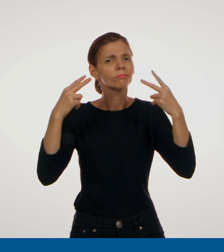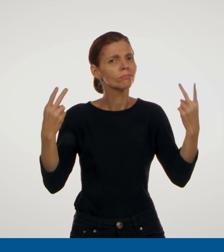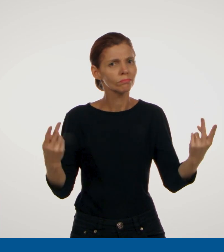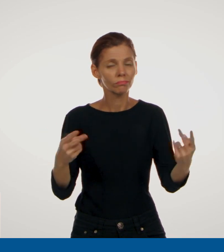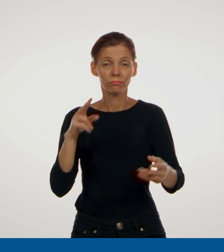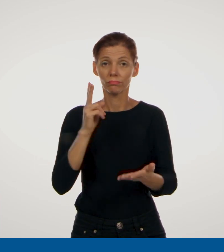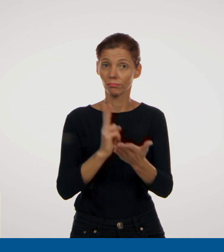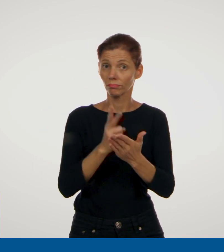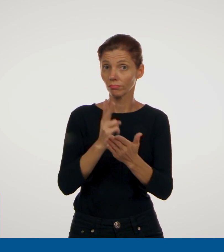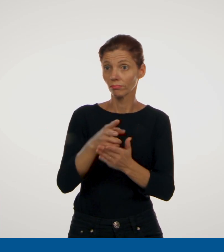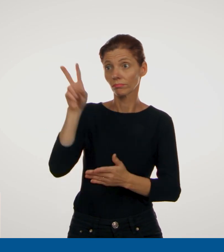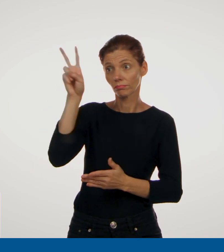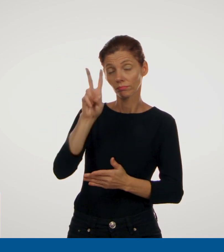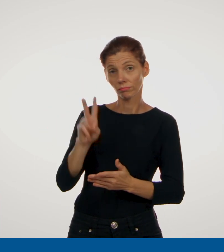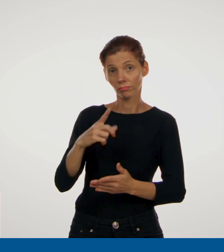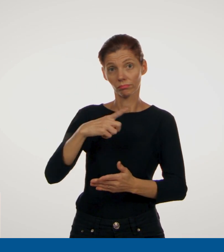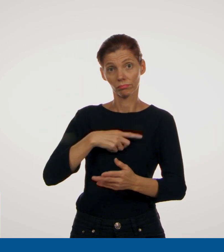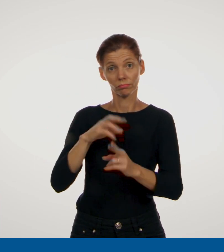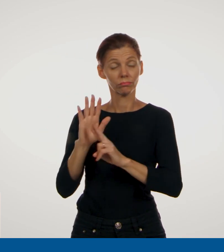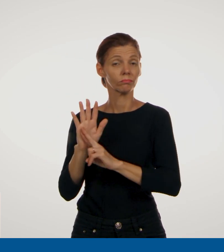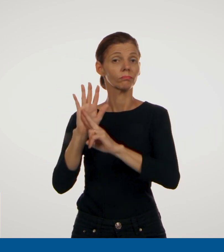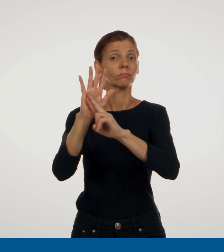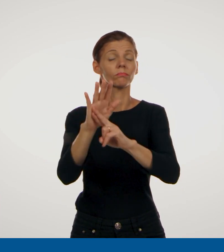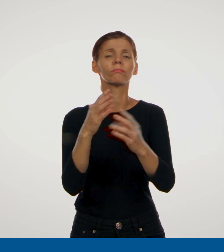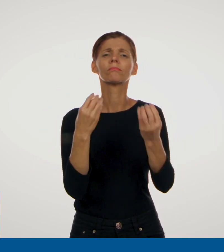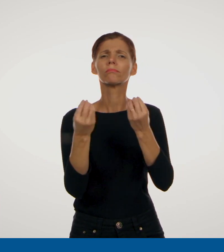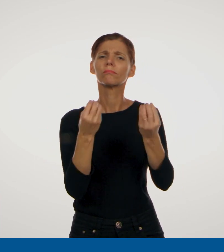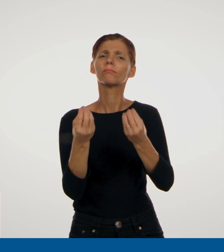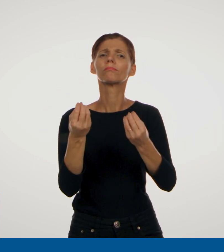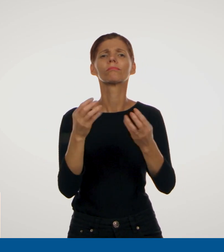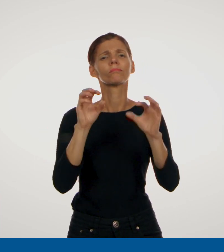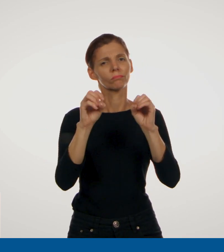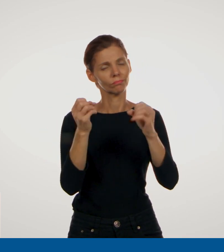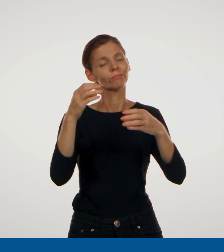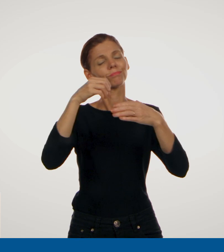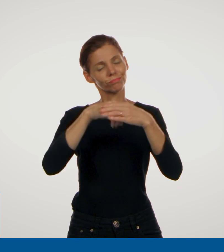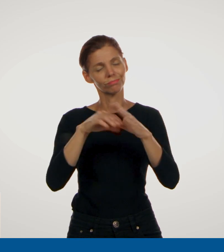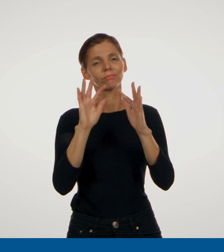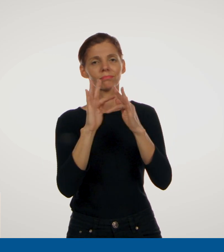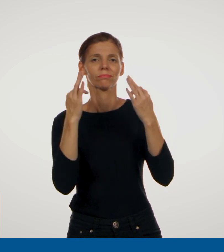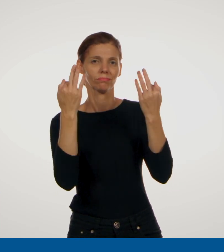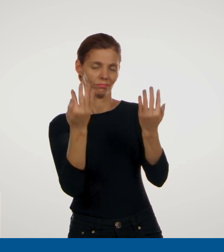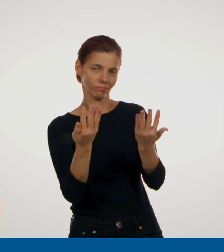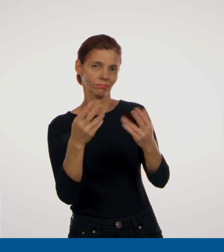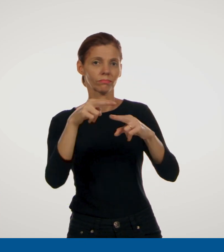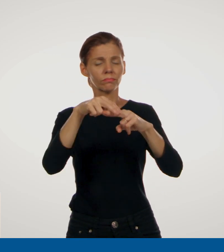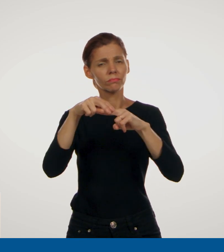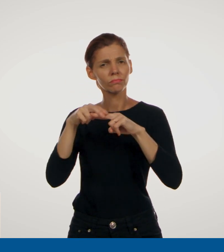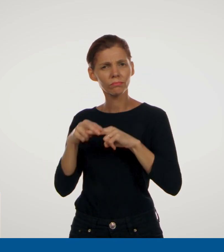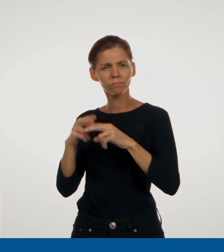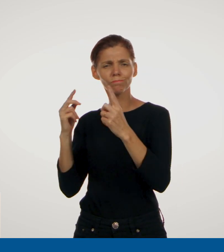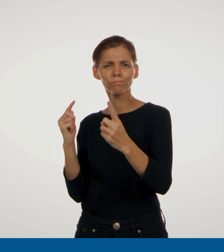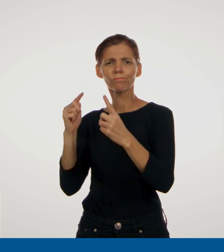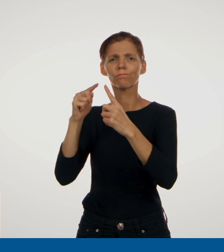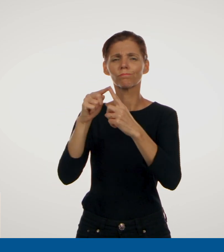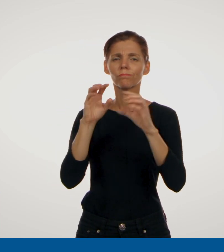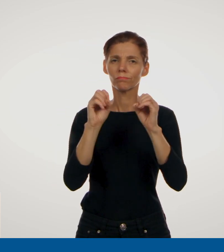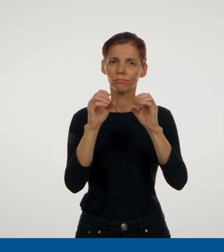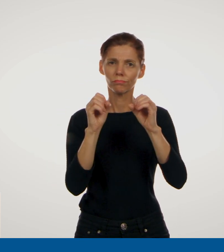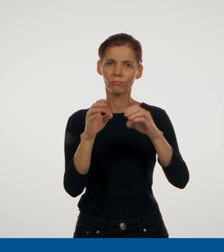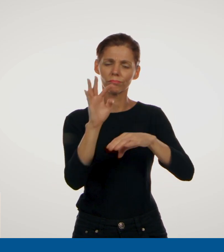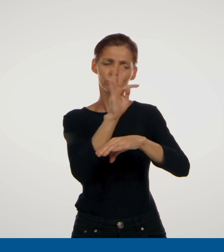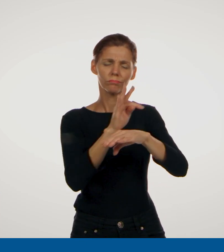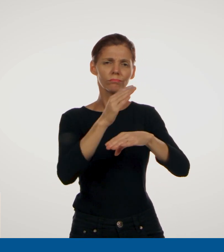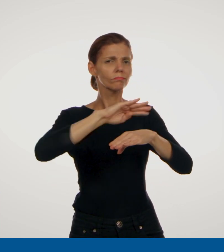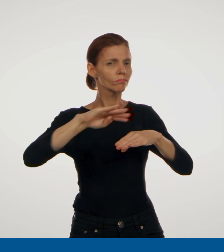ou naturais, ainda que seja carregada de valores e representações, como é o caso da educação familiar. Portanto, se define a